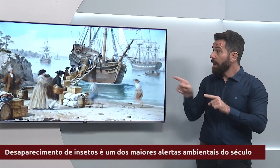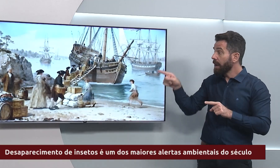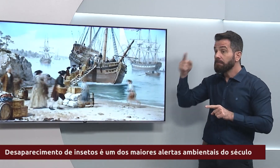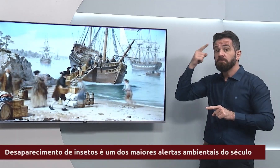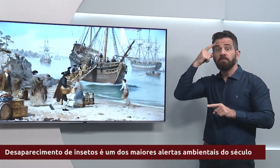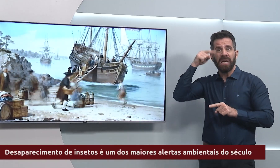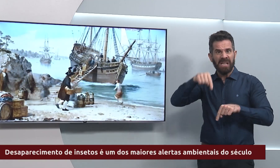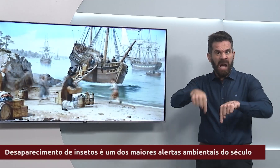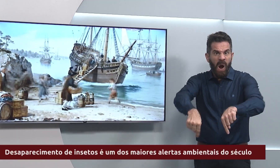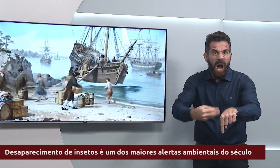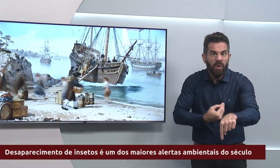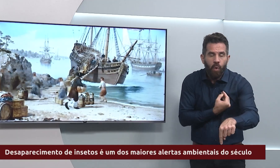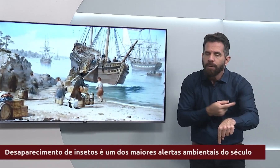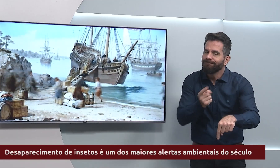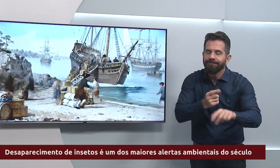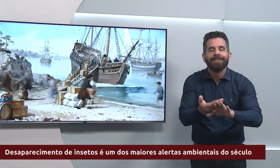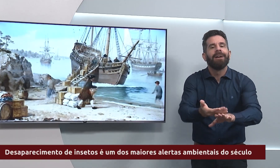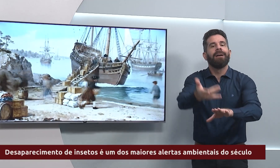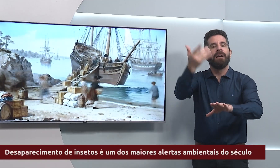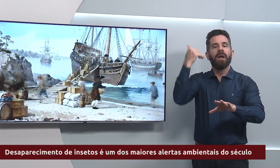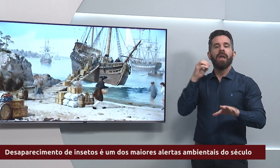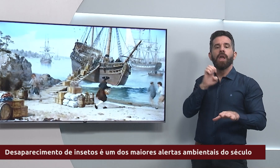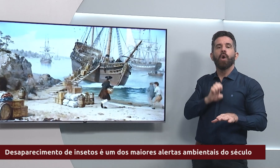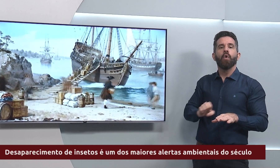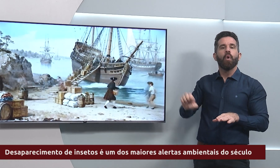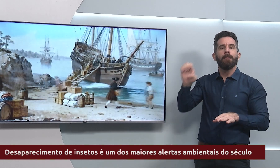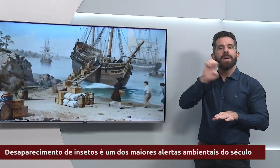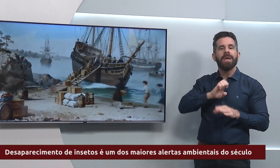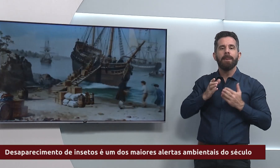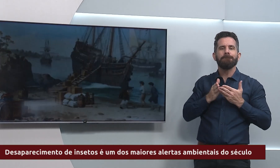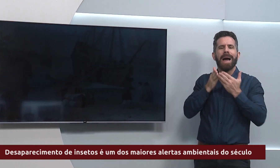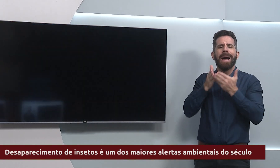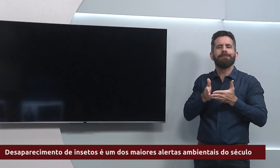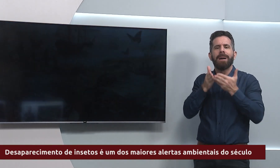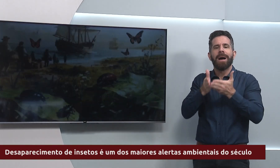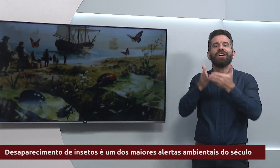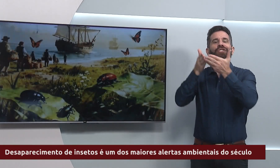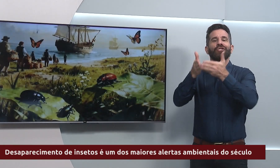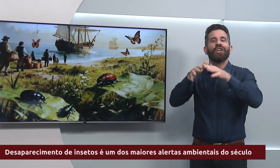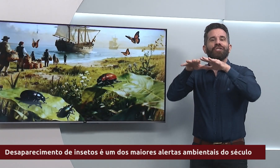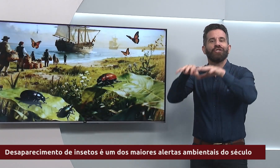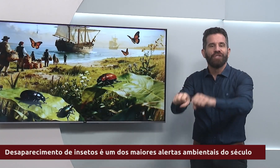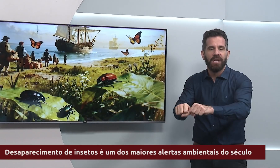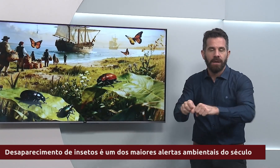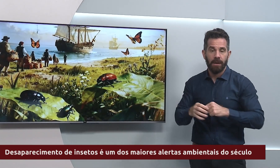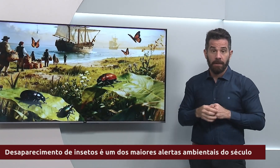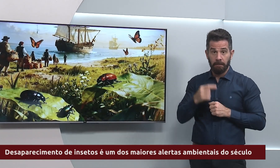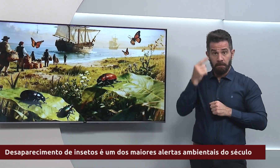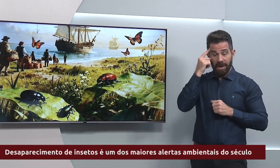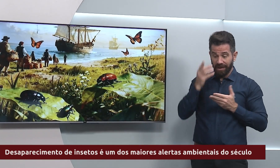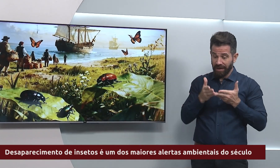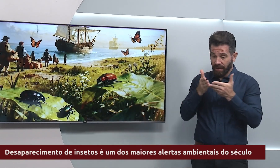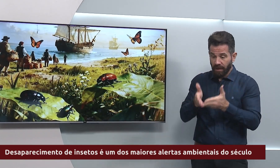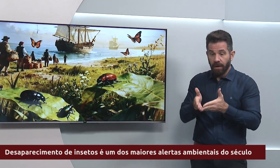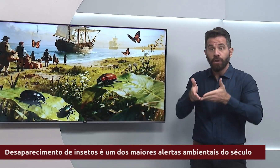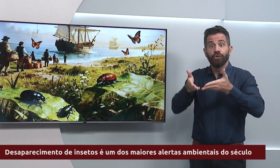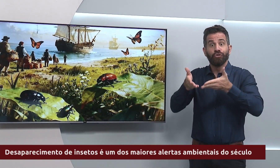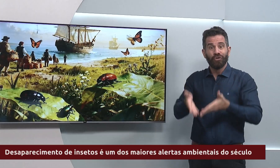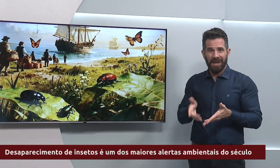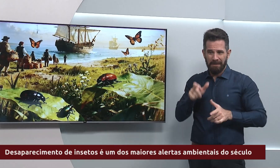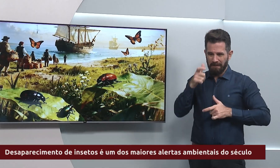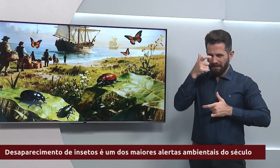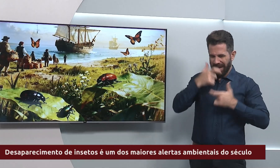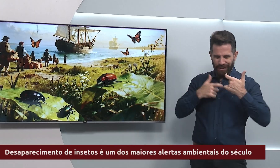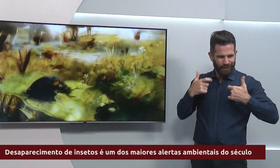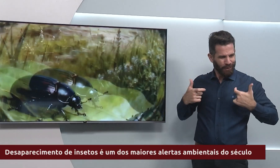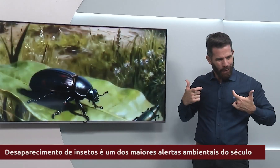a chegada dos europeus àquelas terras por meio de embarcações. Só que além de pessoas e mercadorias, vinham